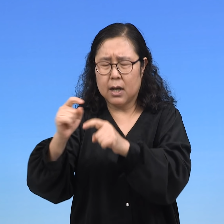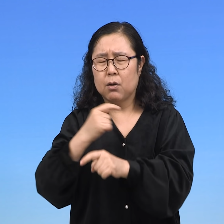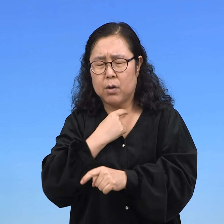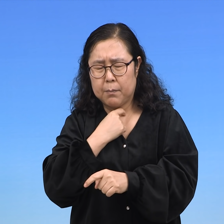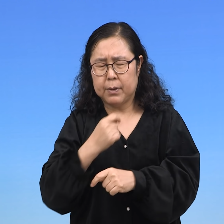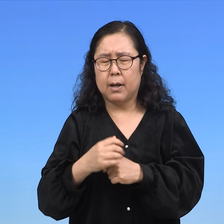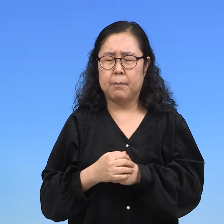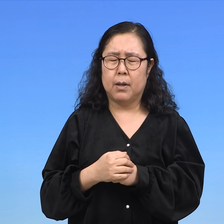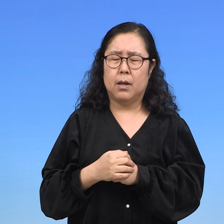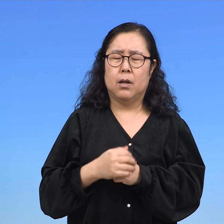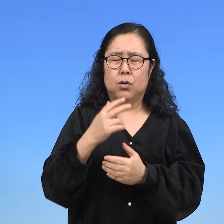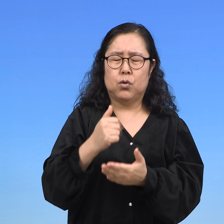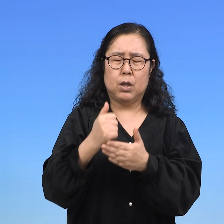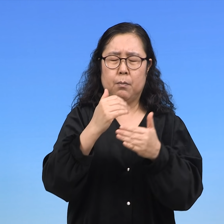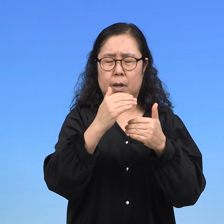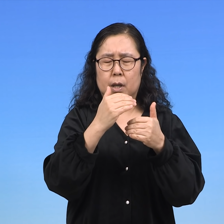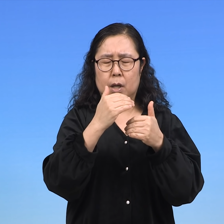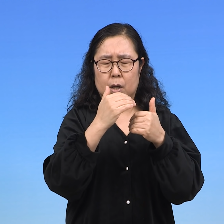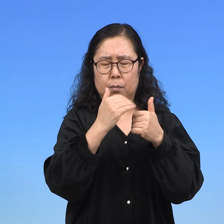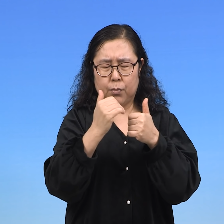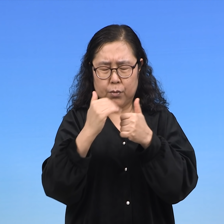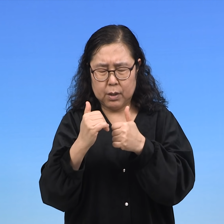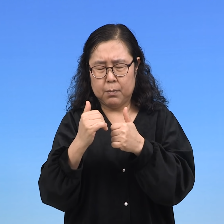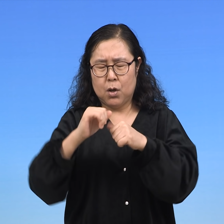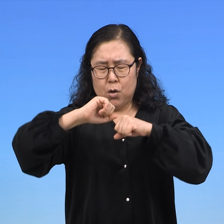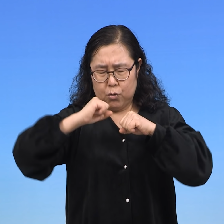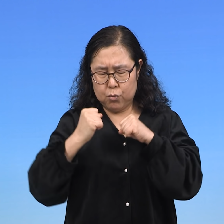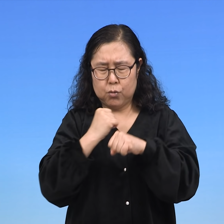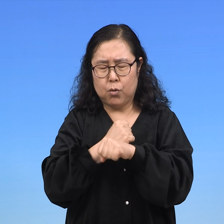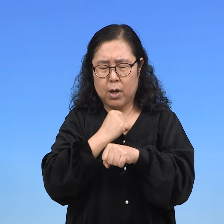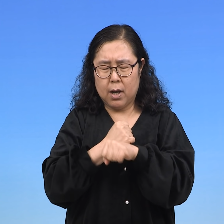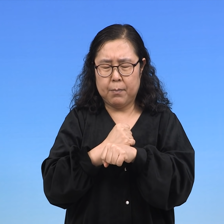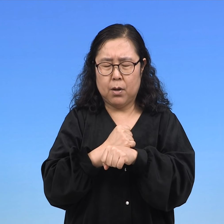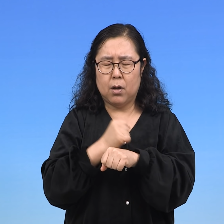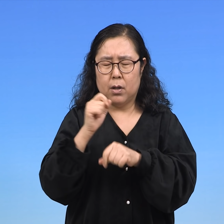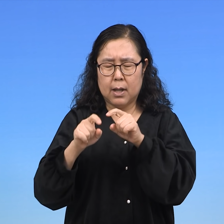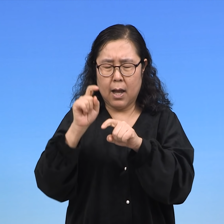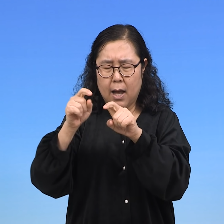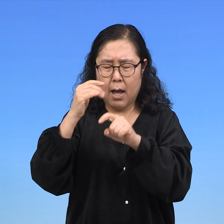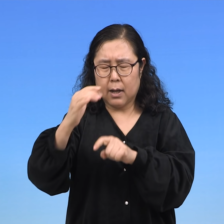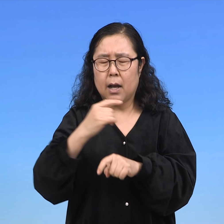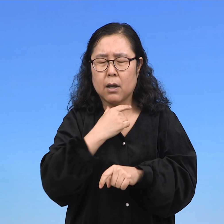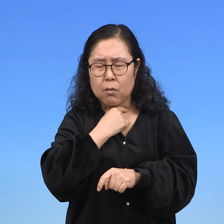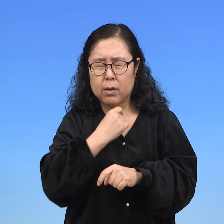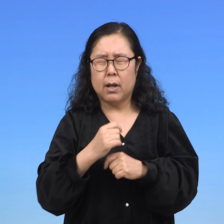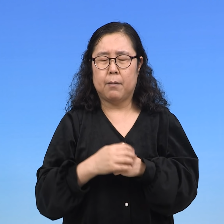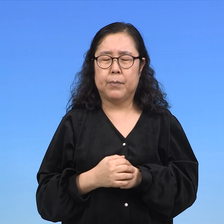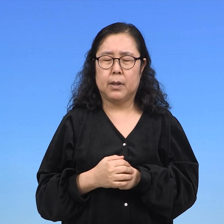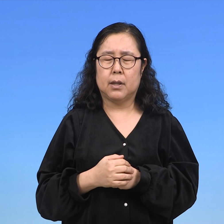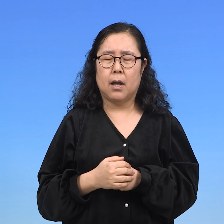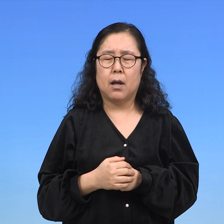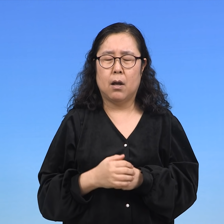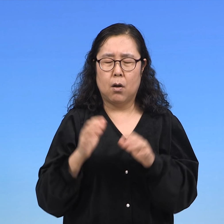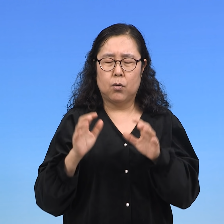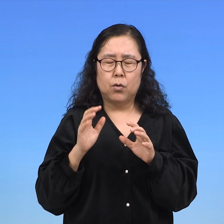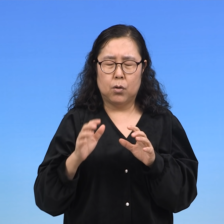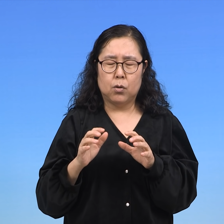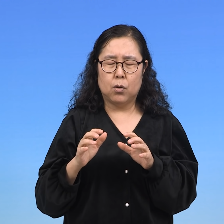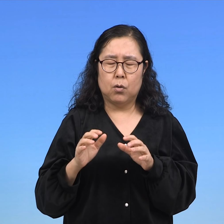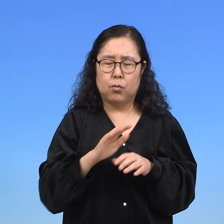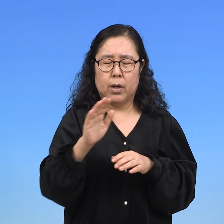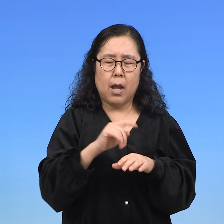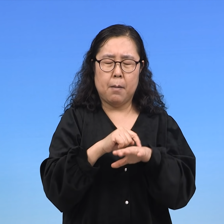나아가기를 원합니다. 주님이 부르시면 순종하며 나아가기를 원합니다. 하나님 아버지,